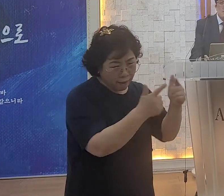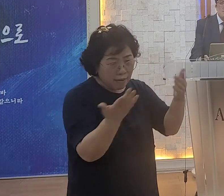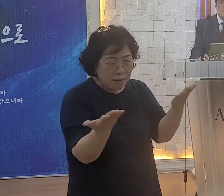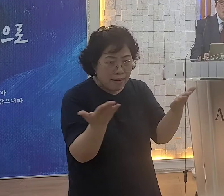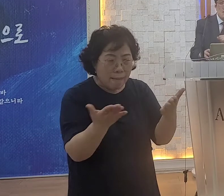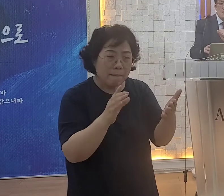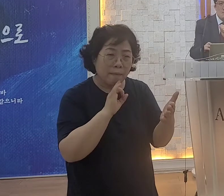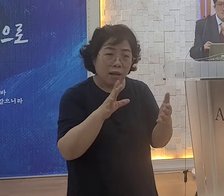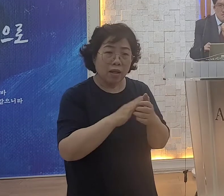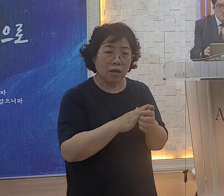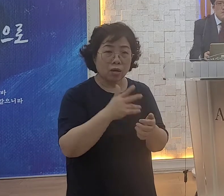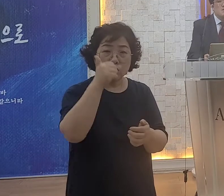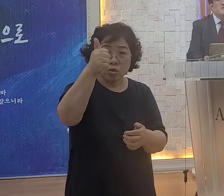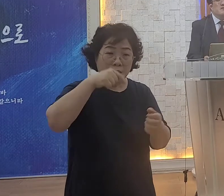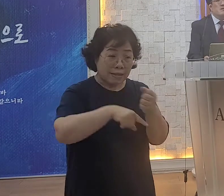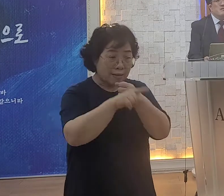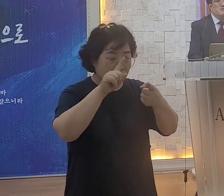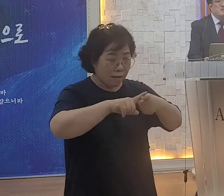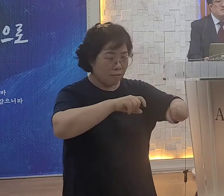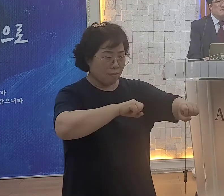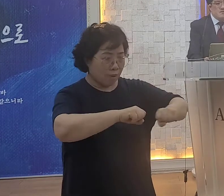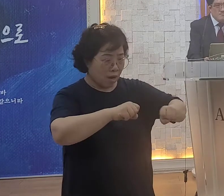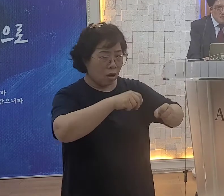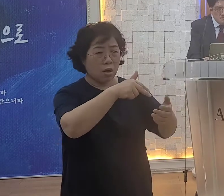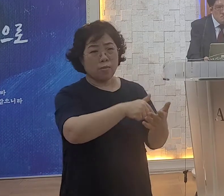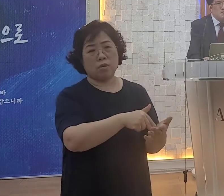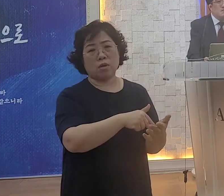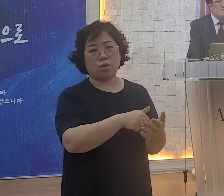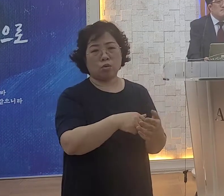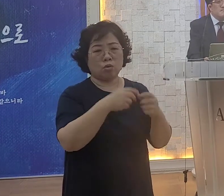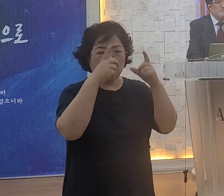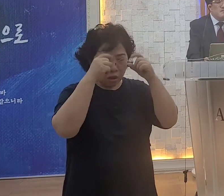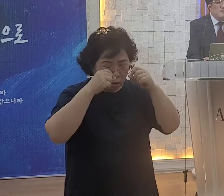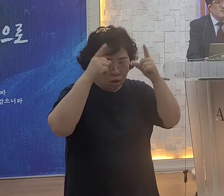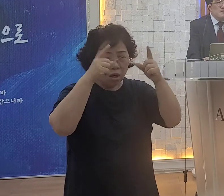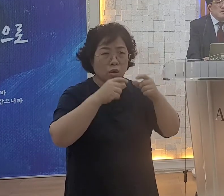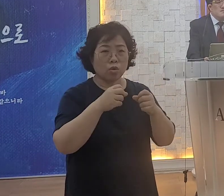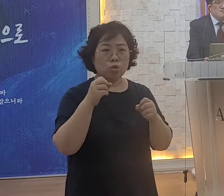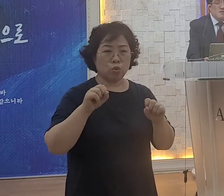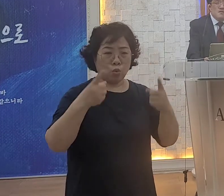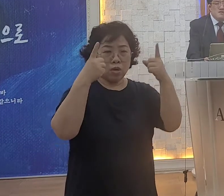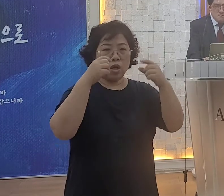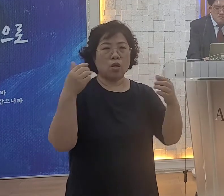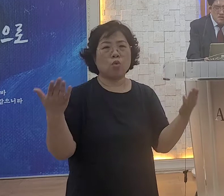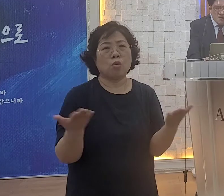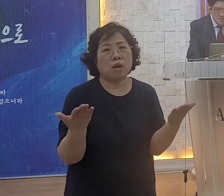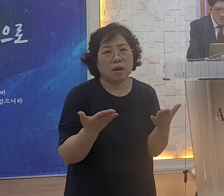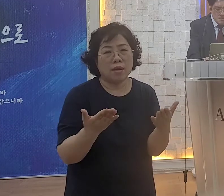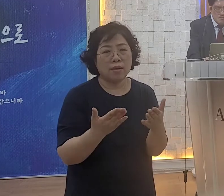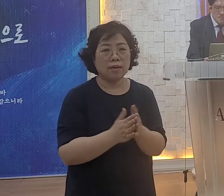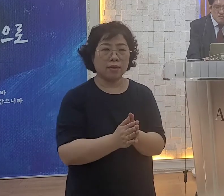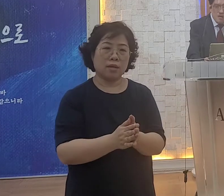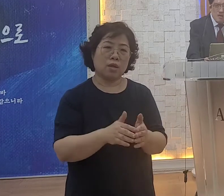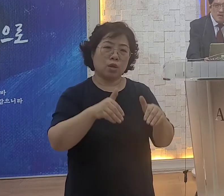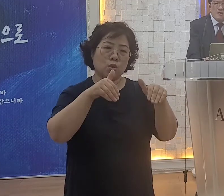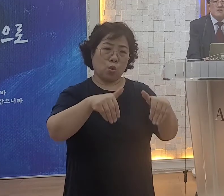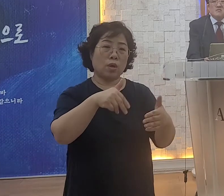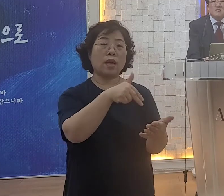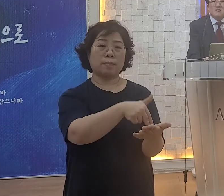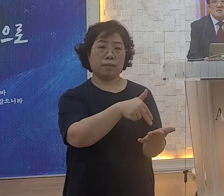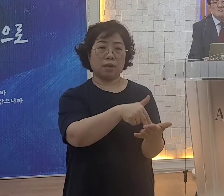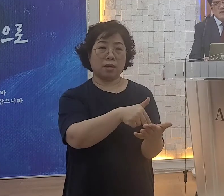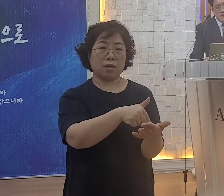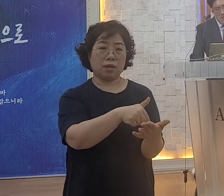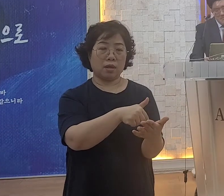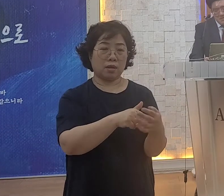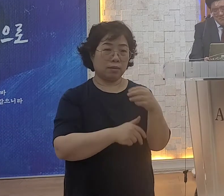하고, 주인의 뜻대로 무조건 일만 해야 하는, 그리고 잠자고 또 일어나고, 그냥 이 노예가 이런 삶이었다라는